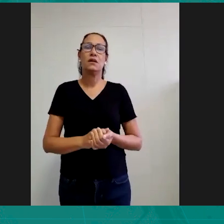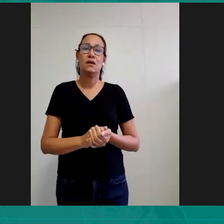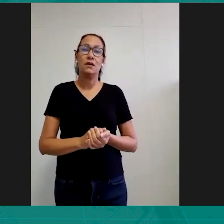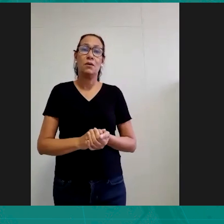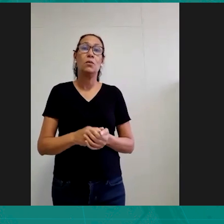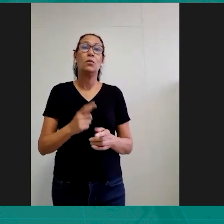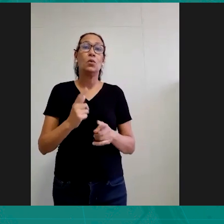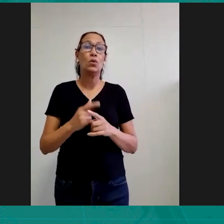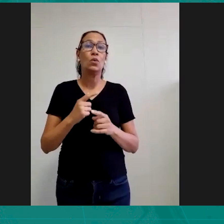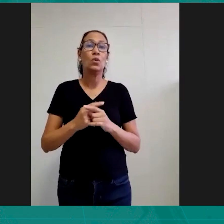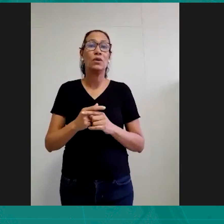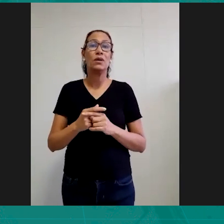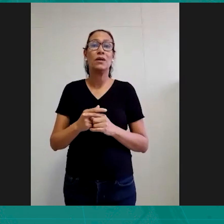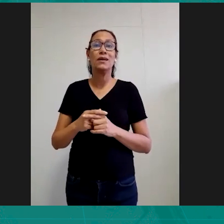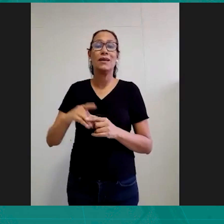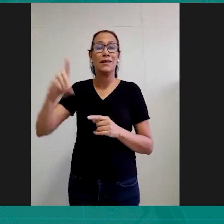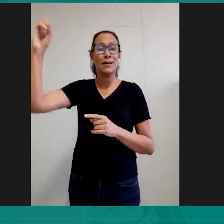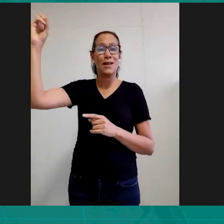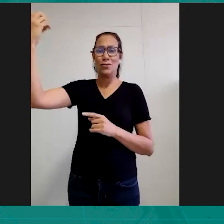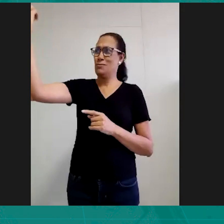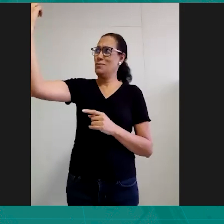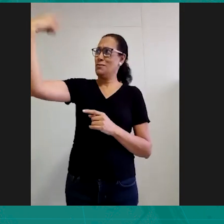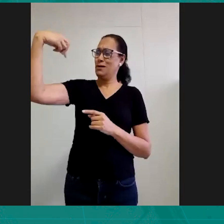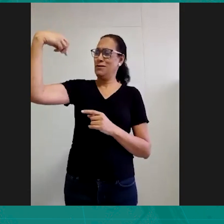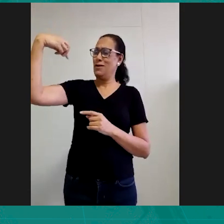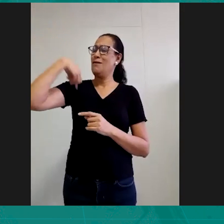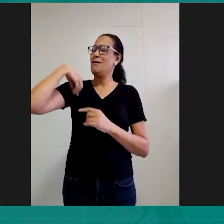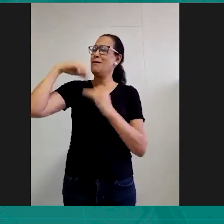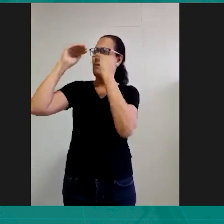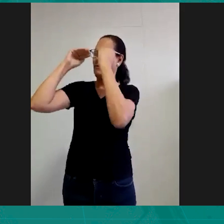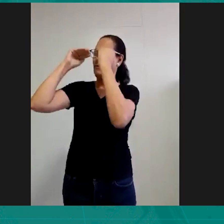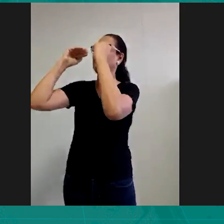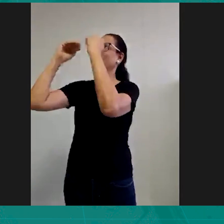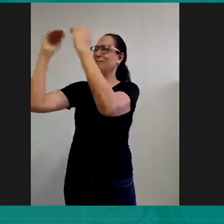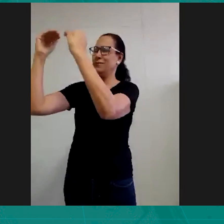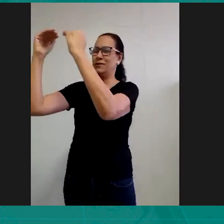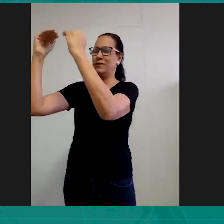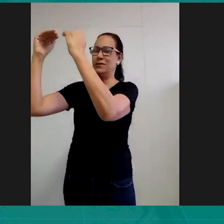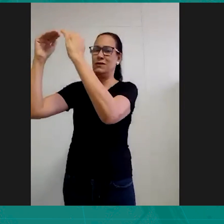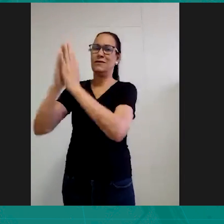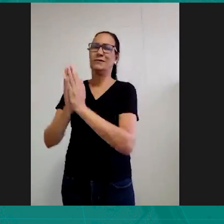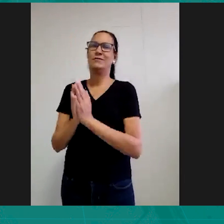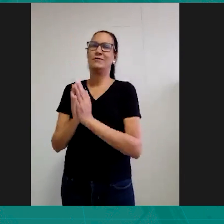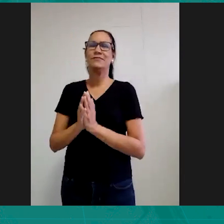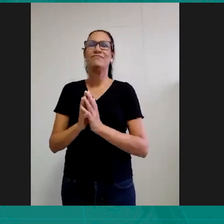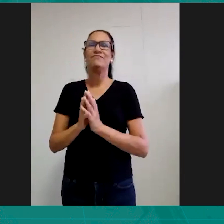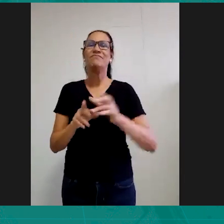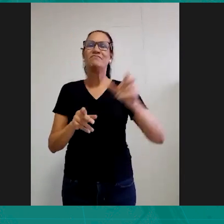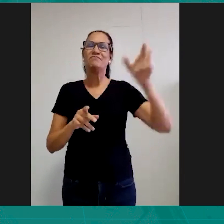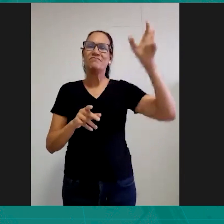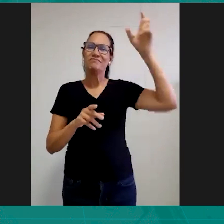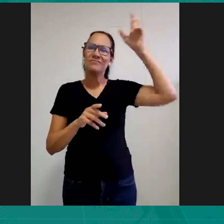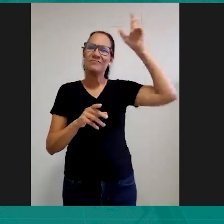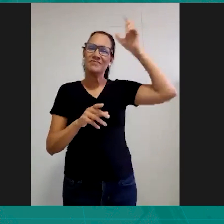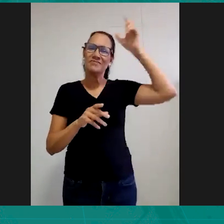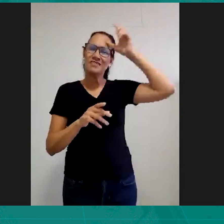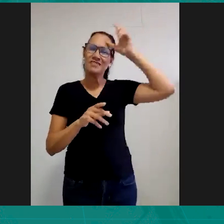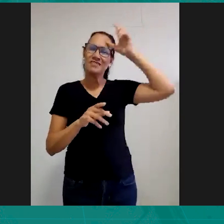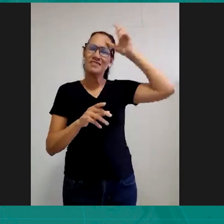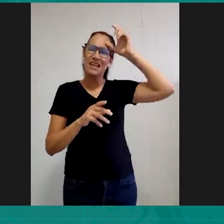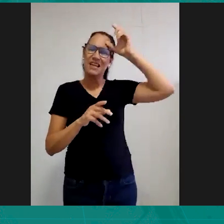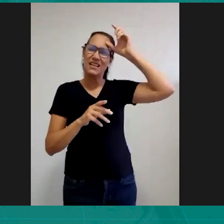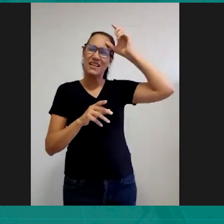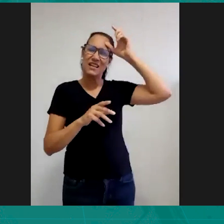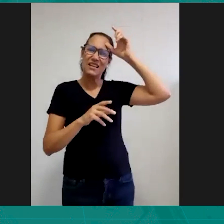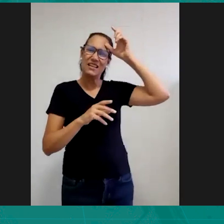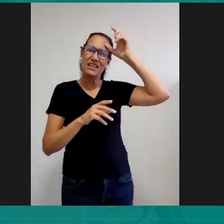Pai. Né? Satanás quer tirar a vida de Jesus. Jesus morreu não pela autoridade dele. Jesus